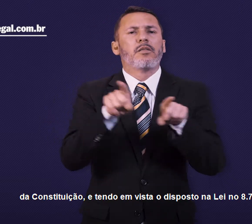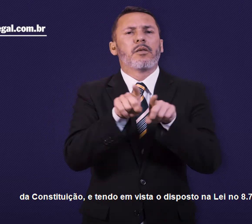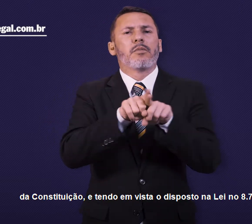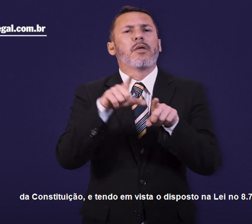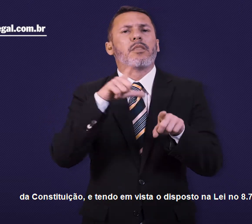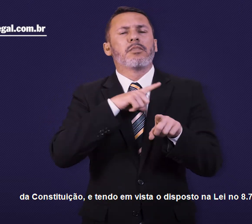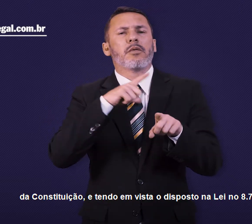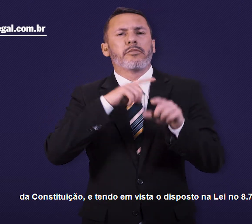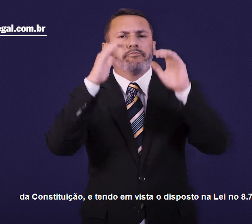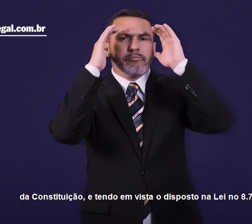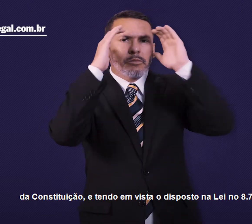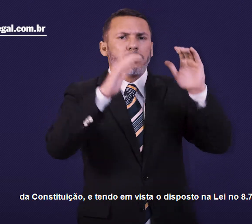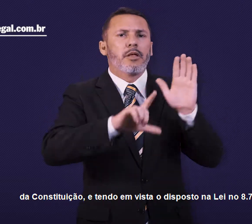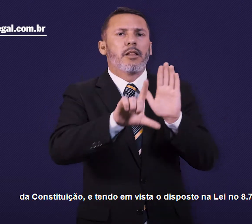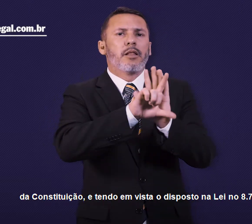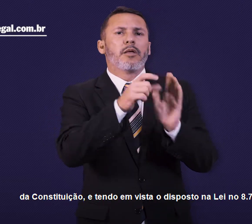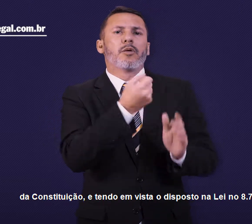em vista o disposto na Lei nº